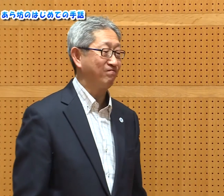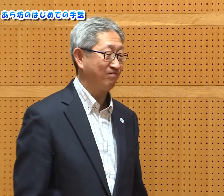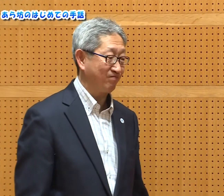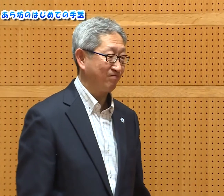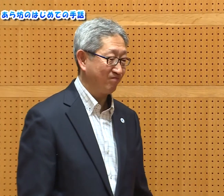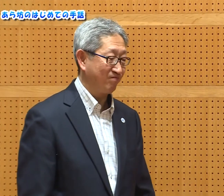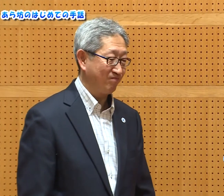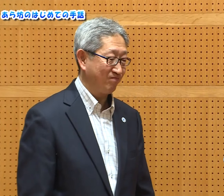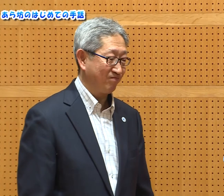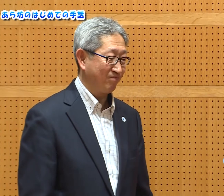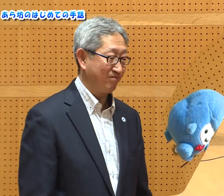する場所です。